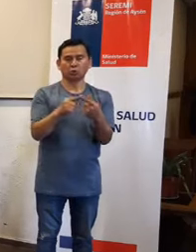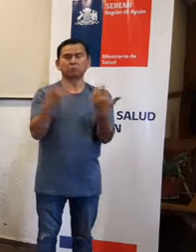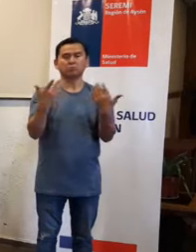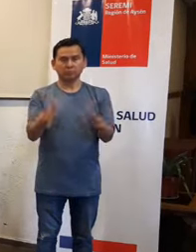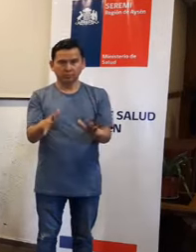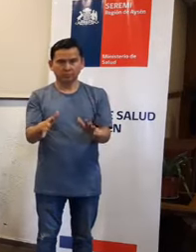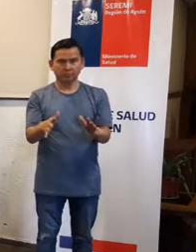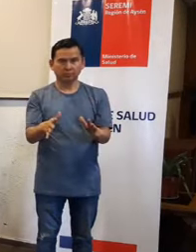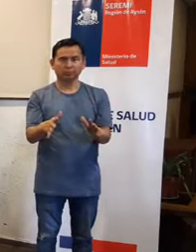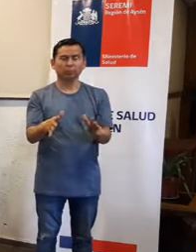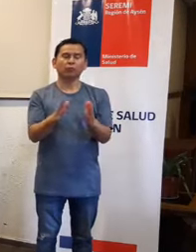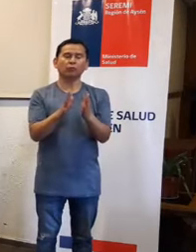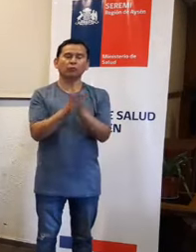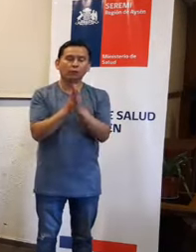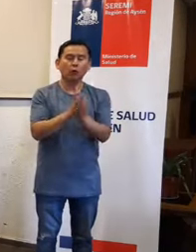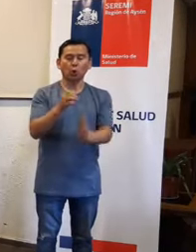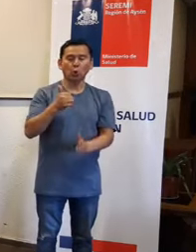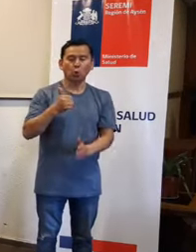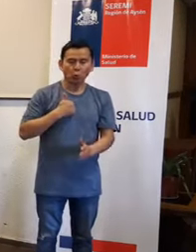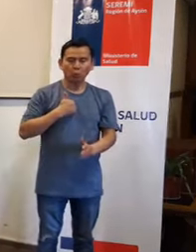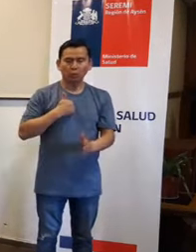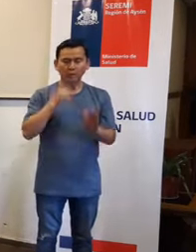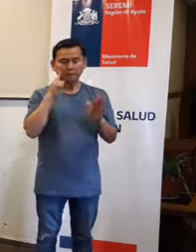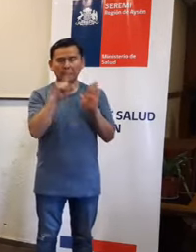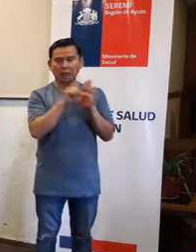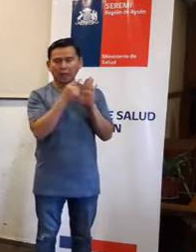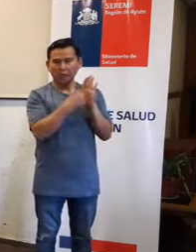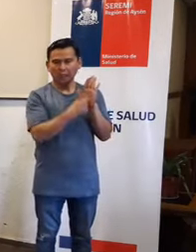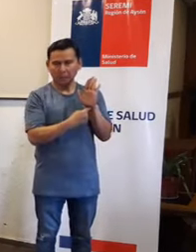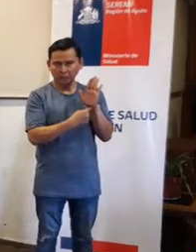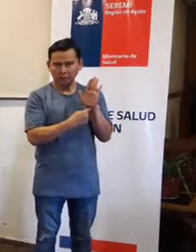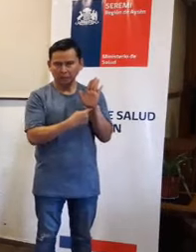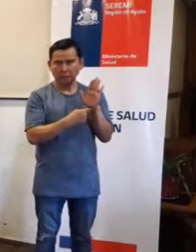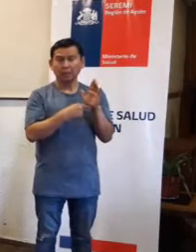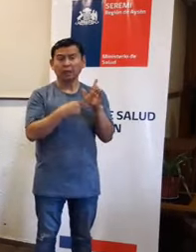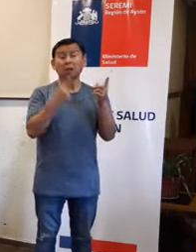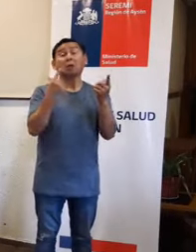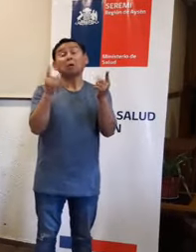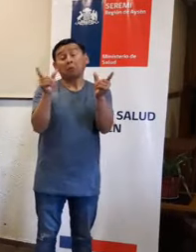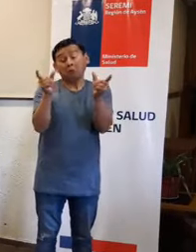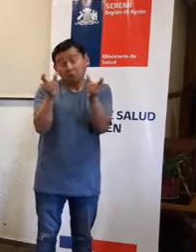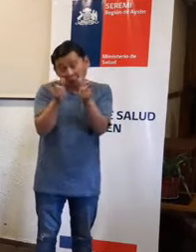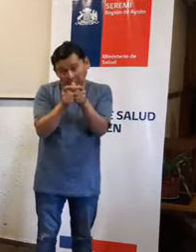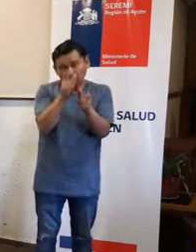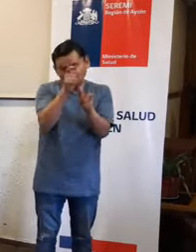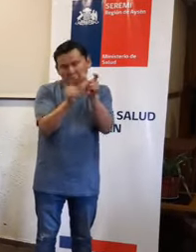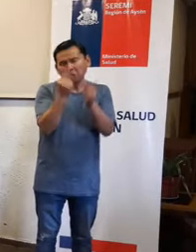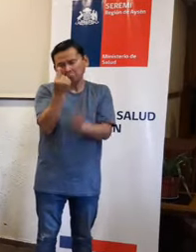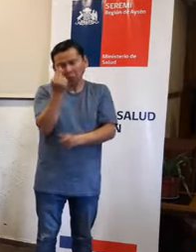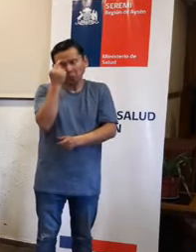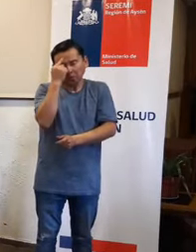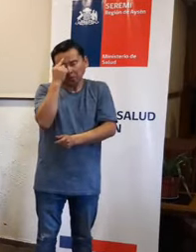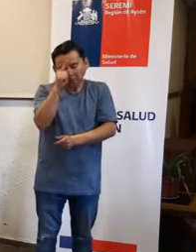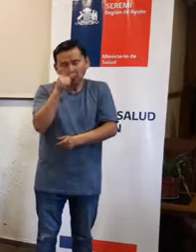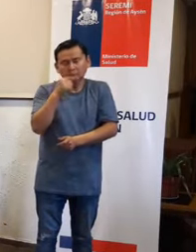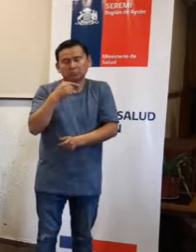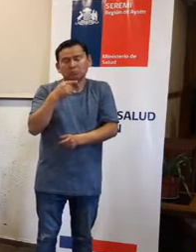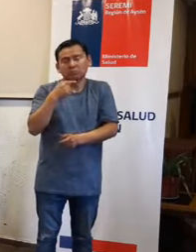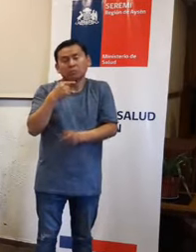demos cumplimiento a lo que está dispuesto si bien es cierto es una cifra baja pero tengo